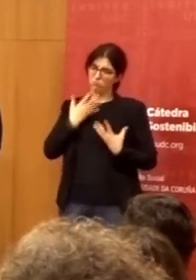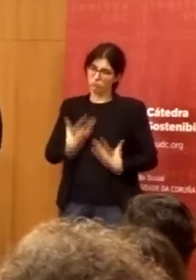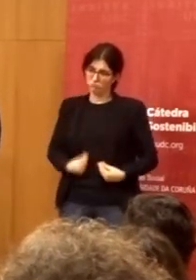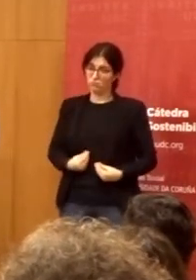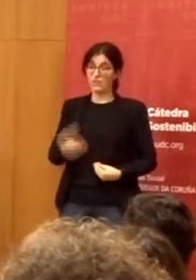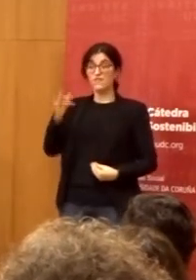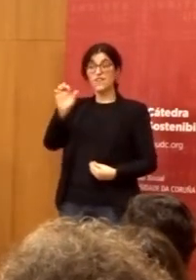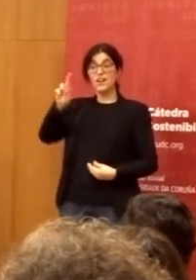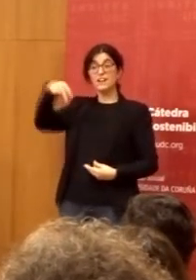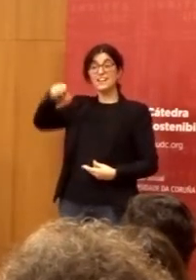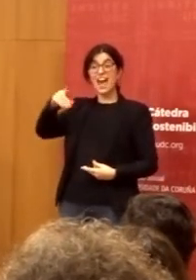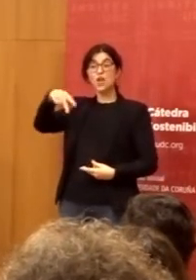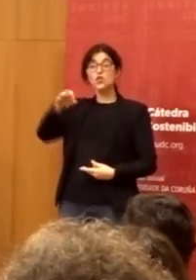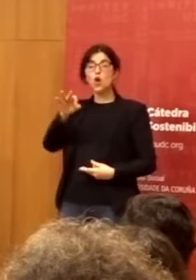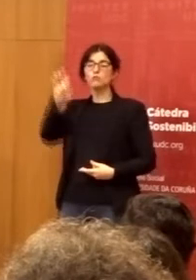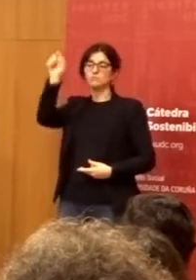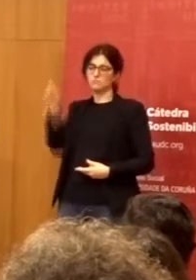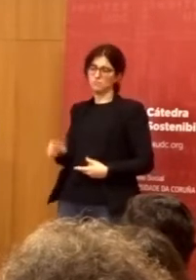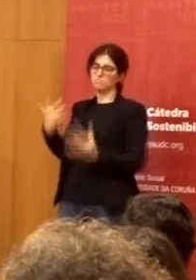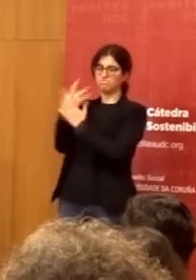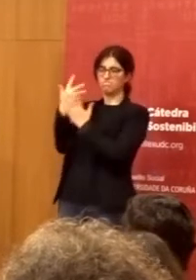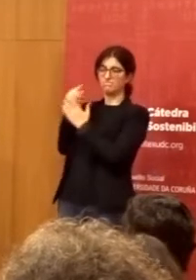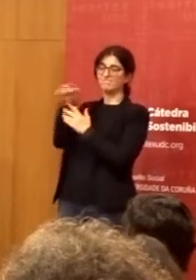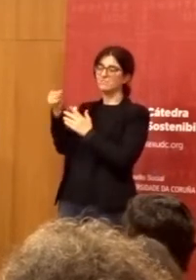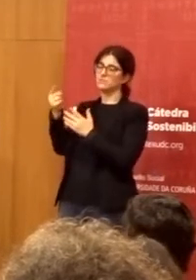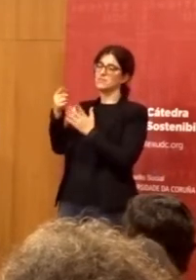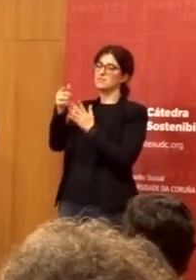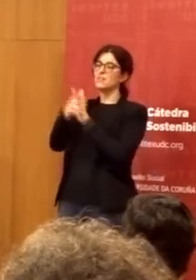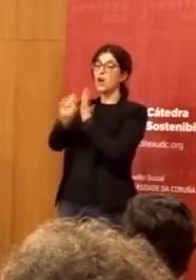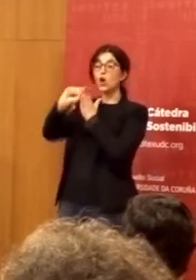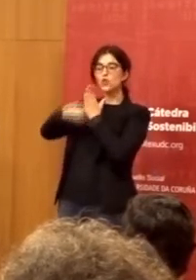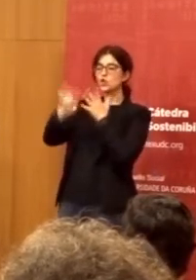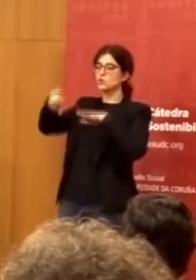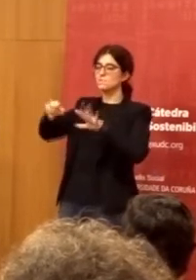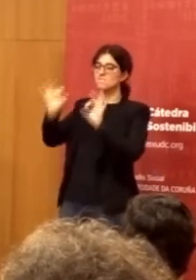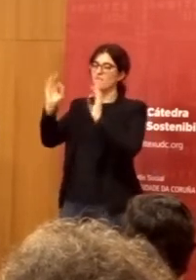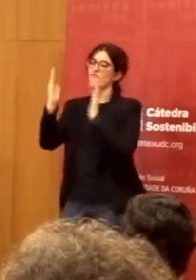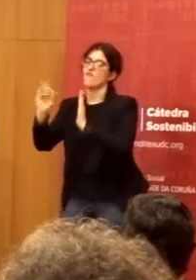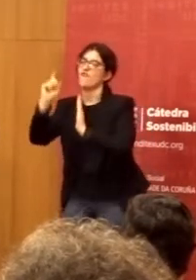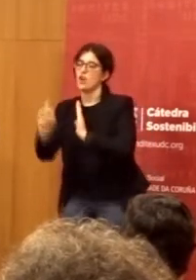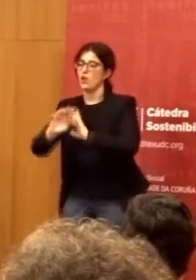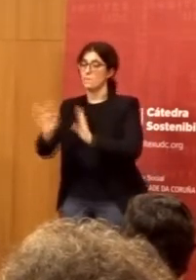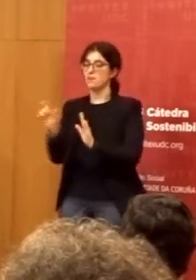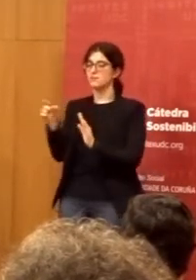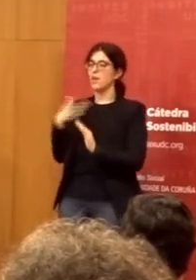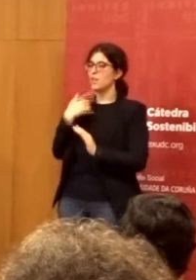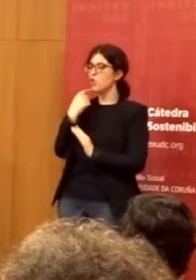ayudó mucho explicándome que el contrato era para esos meses determinados. Estaba de apoyo a la tienda y que yo lo había hecho muy